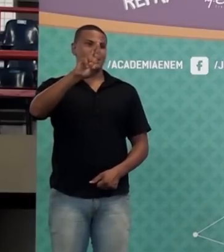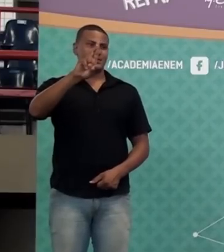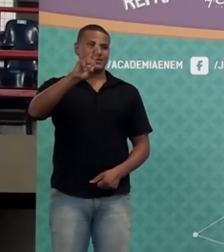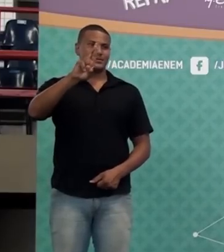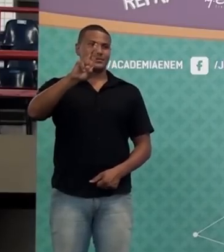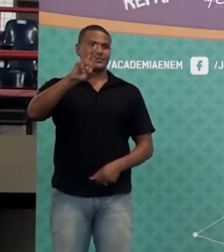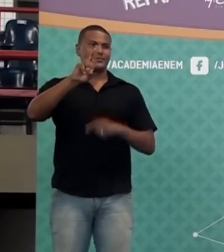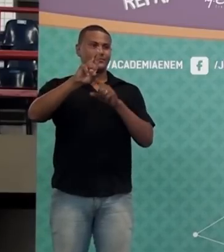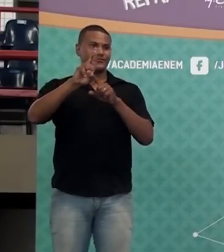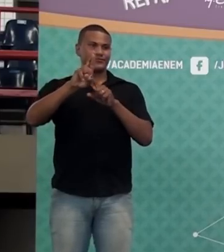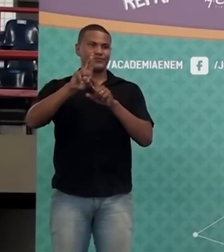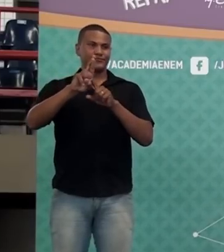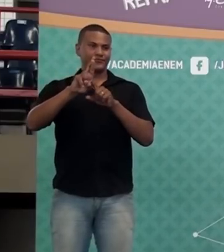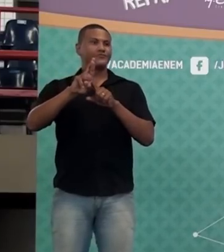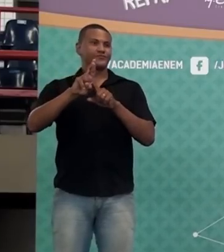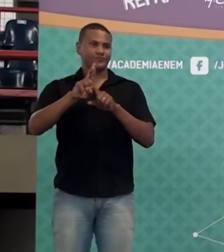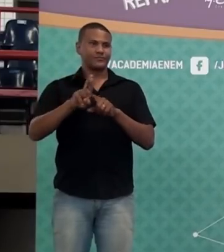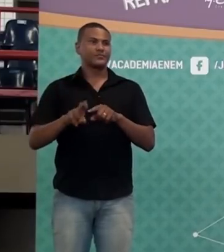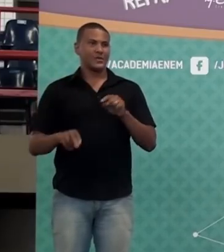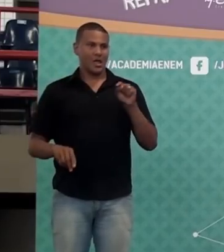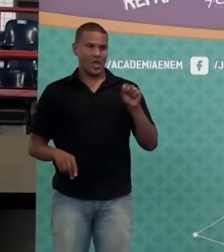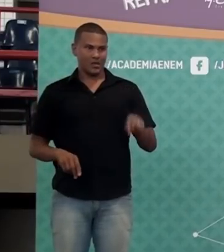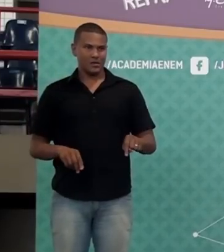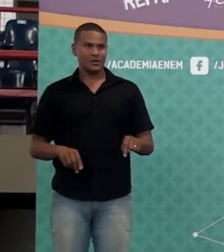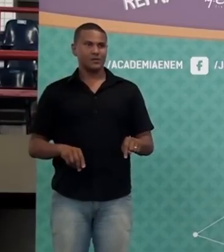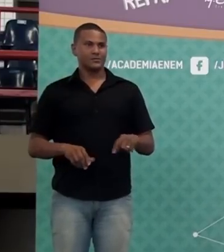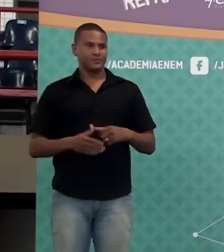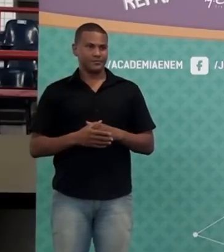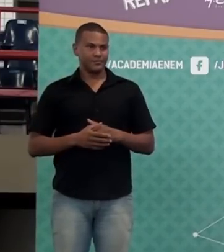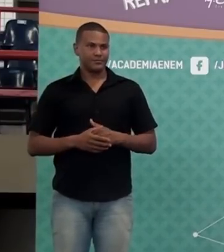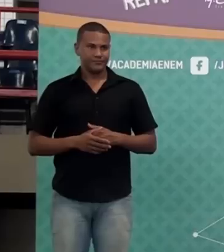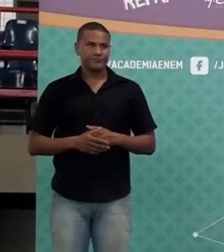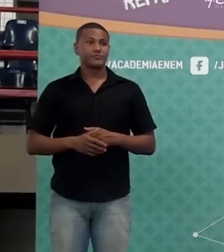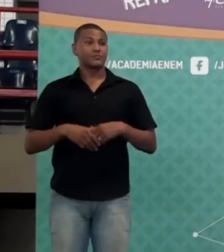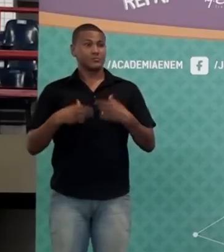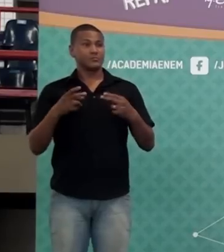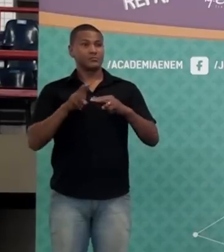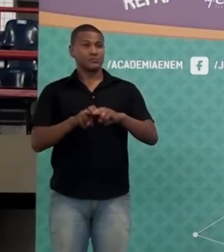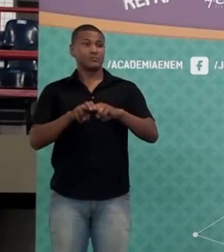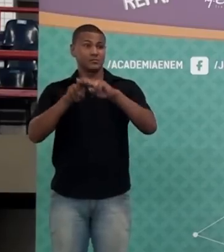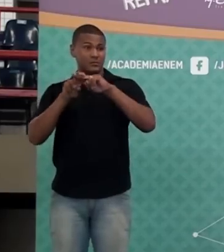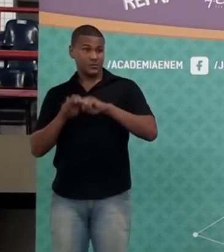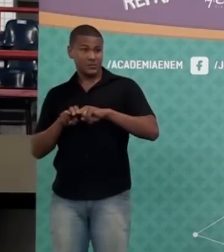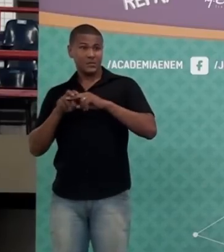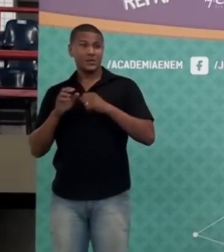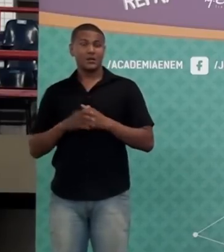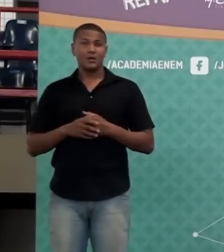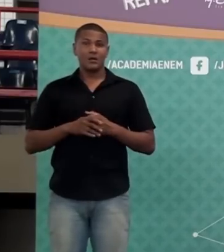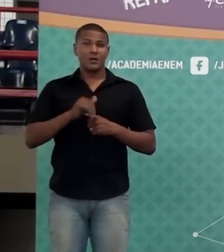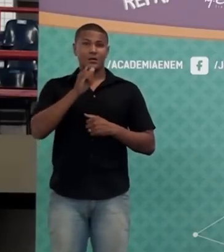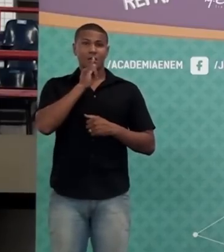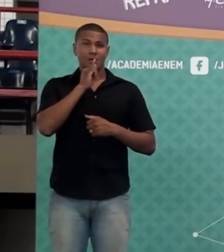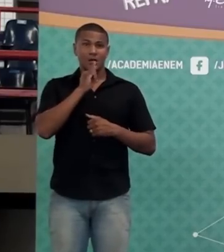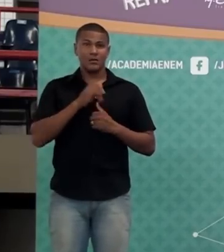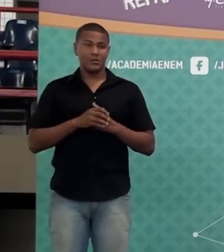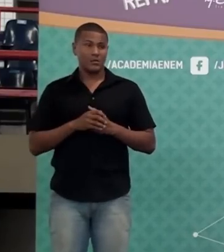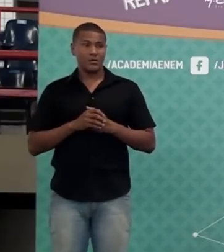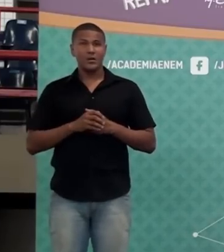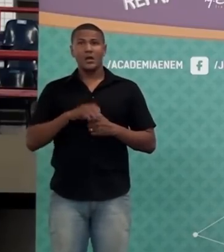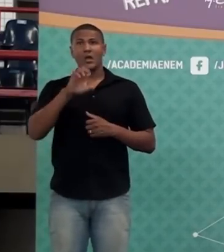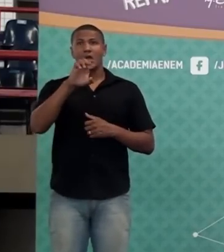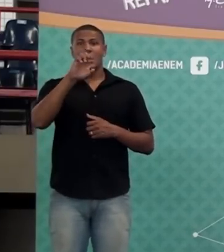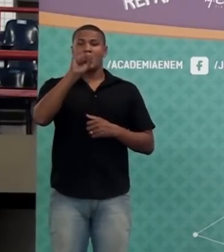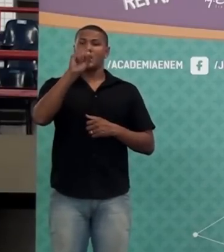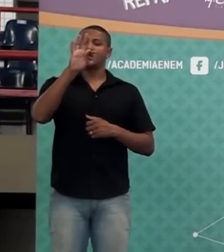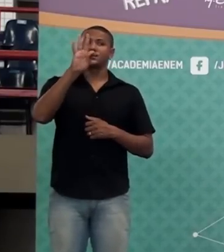quiser pode fazer essa troca. Estar com acento, troque por permanece. Estar com R,